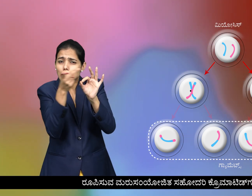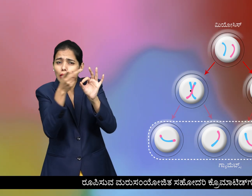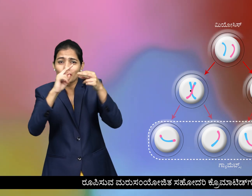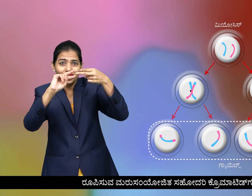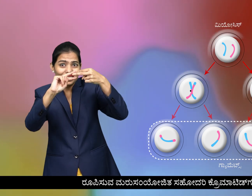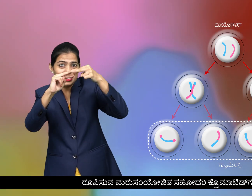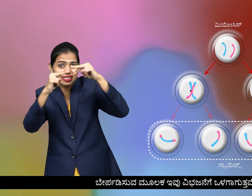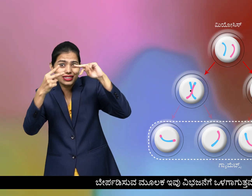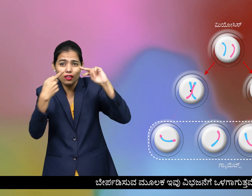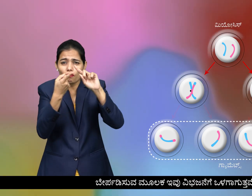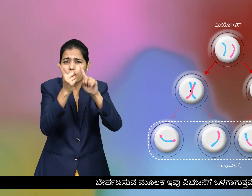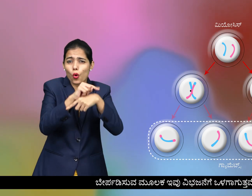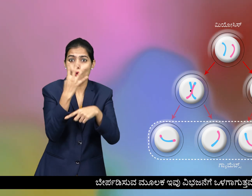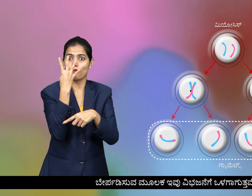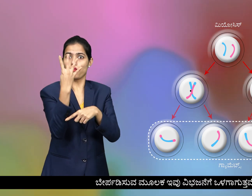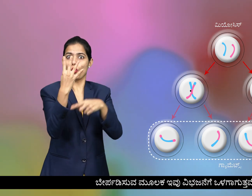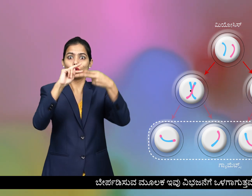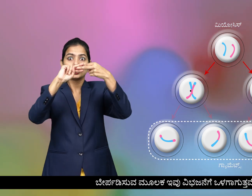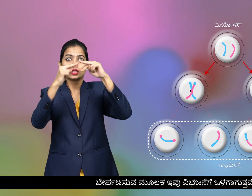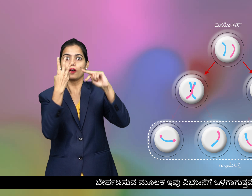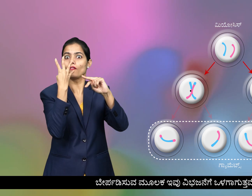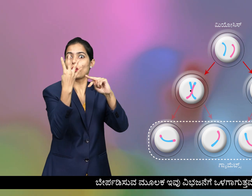ಕ್ರೊಮ್ಯಾಟಿಡ್ಗಳನ್ನ ಬೇರ್ಪಡಿಸುವ ಮೂಲಕ ಇವು ವಿಭಜನೆಗೆ ಒಳಗಾಗತ್ತೆ.